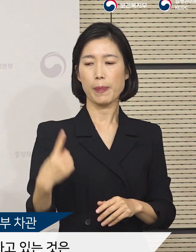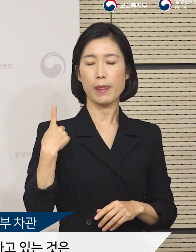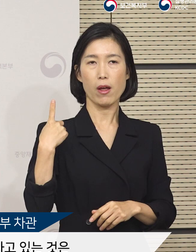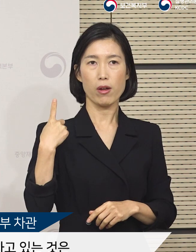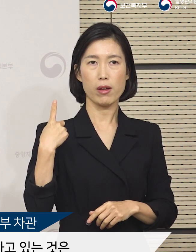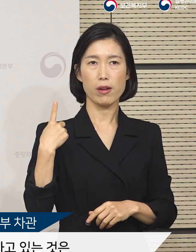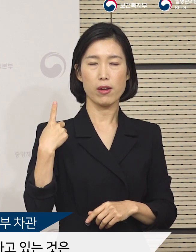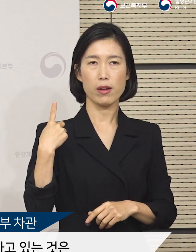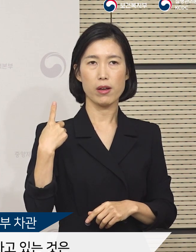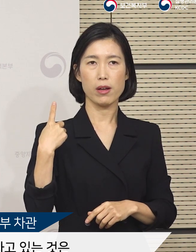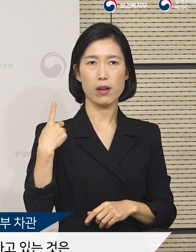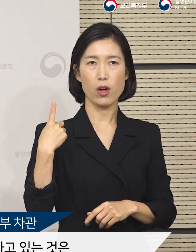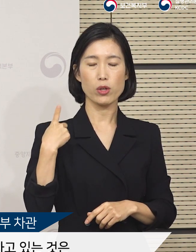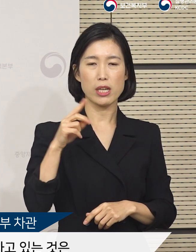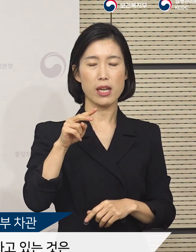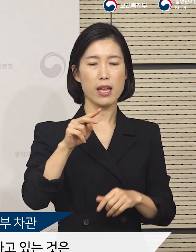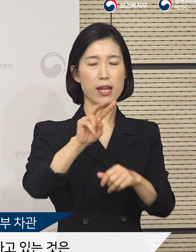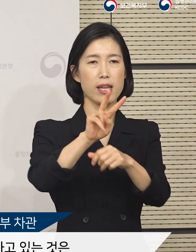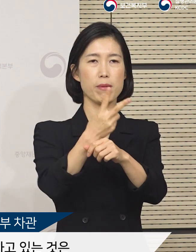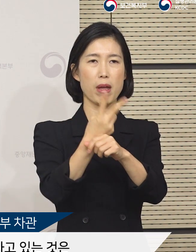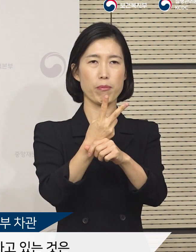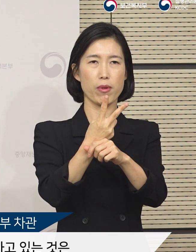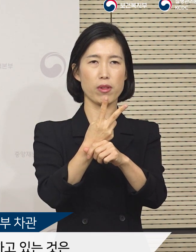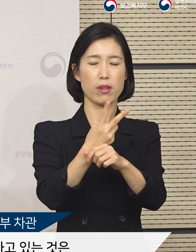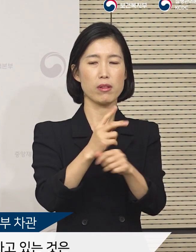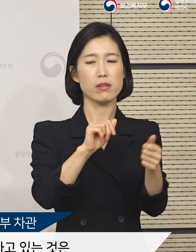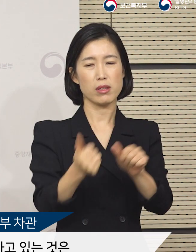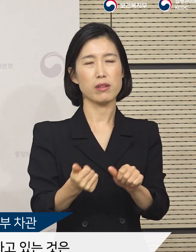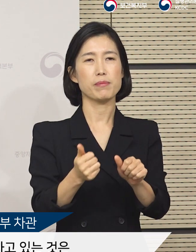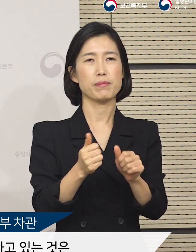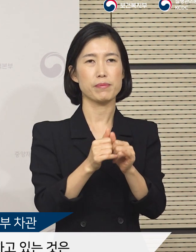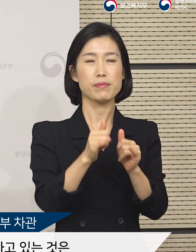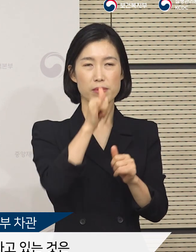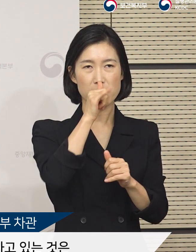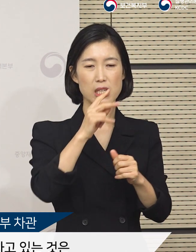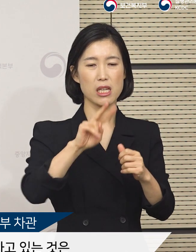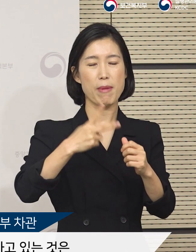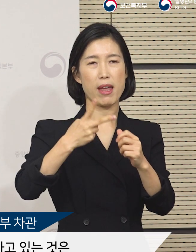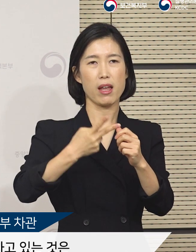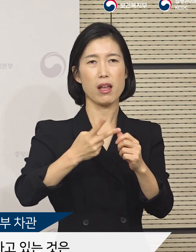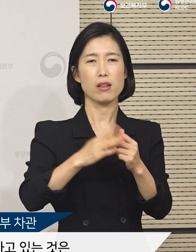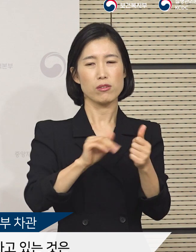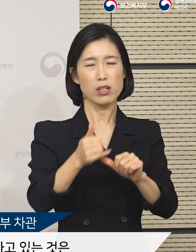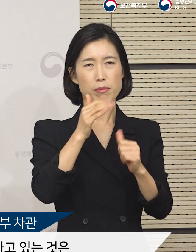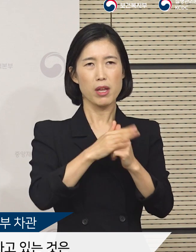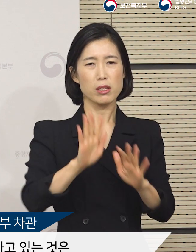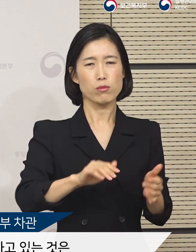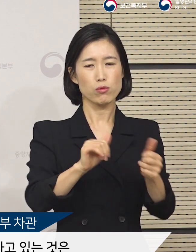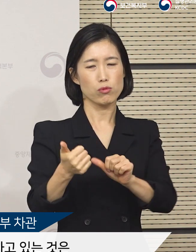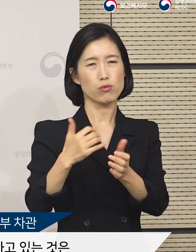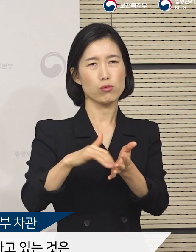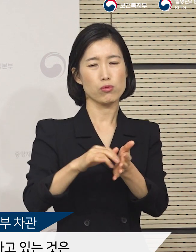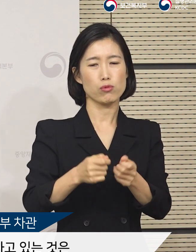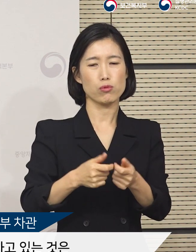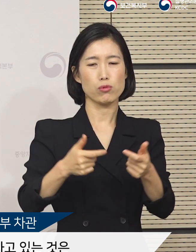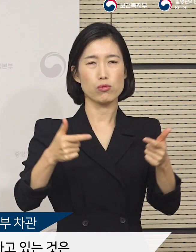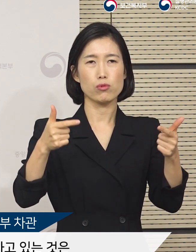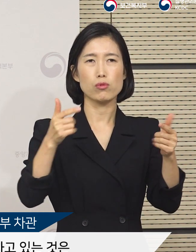어제 200번째 사망자가 발생하여 치명률이 계속 증가하고 있는